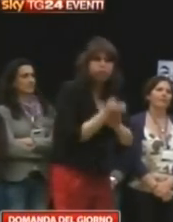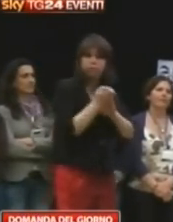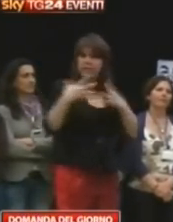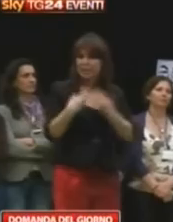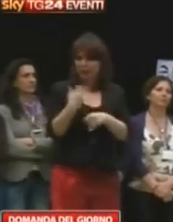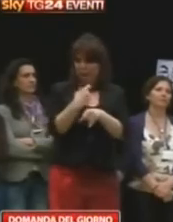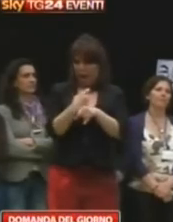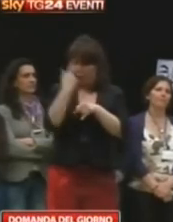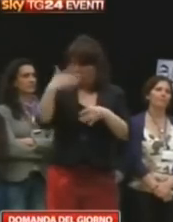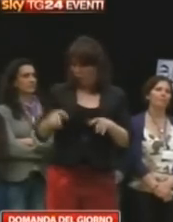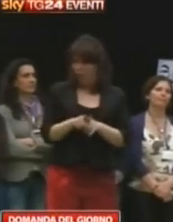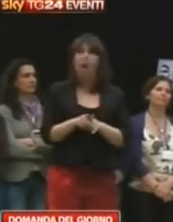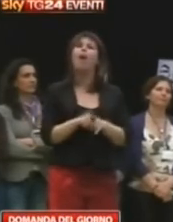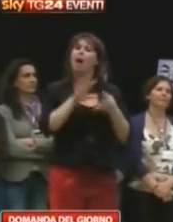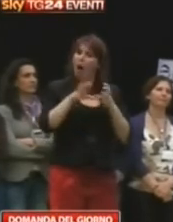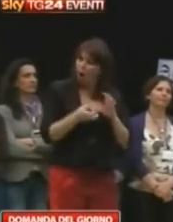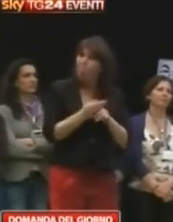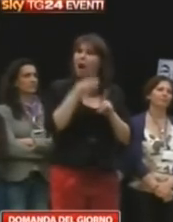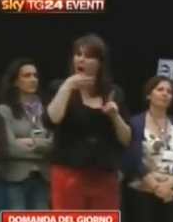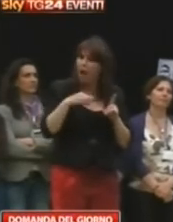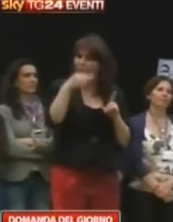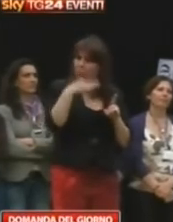la Costituzione. E abbiamo tirato giù